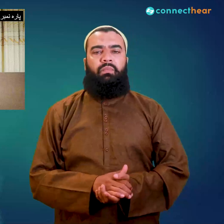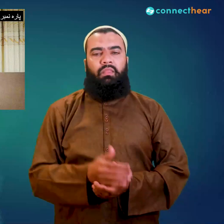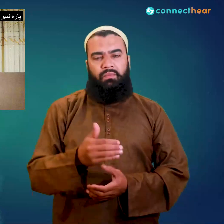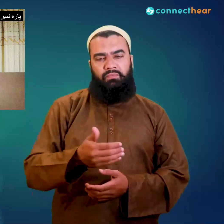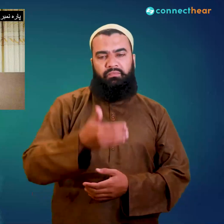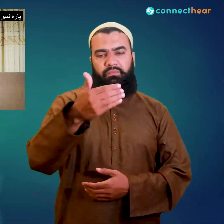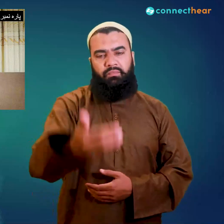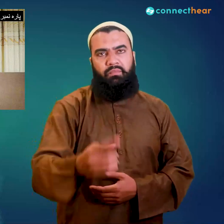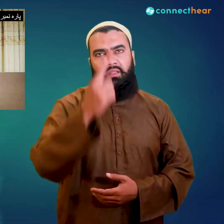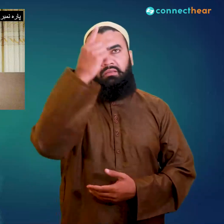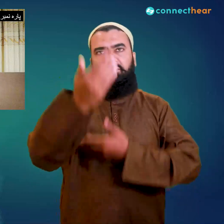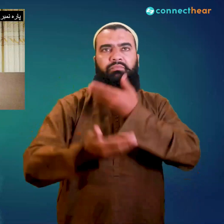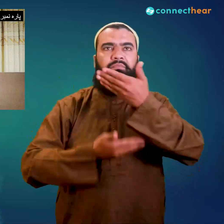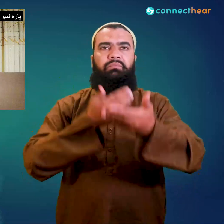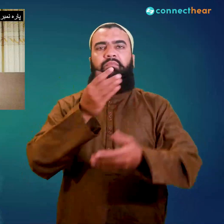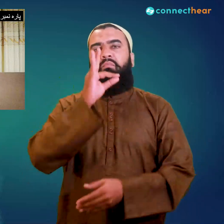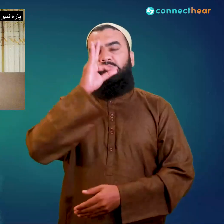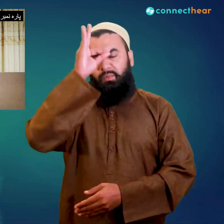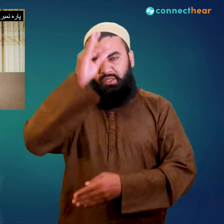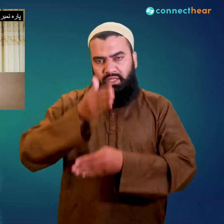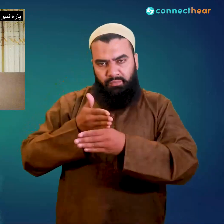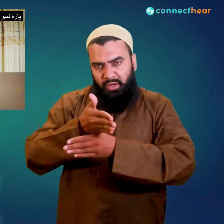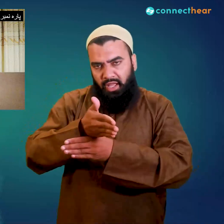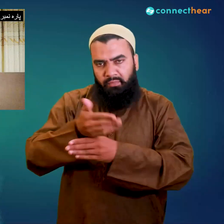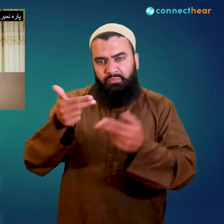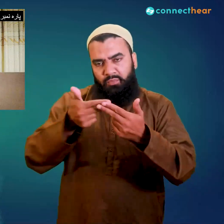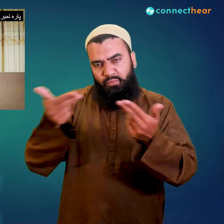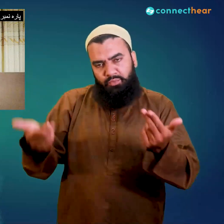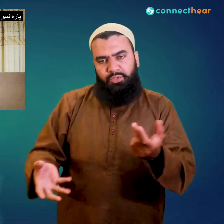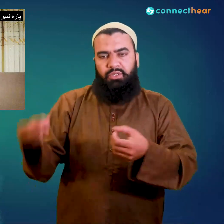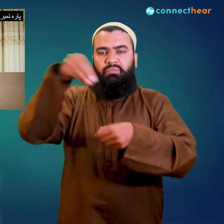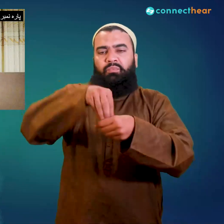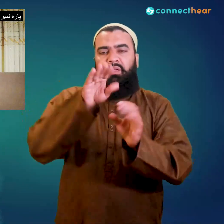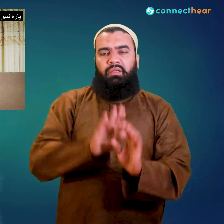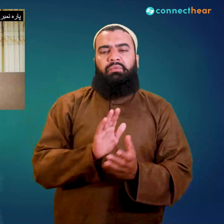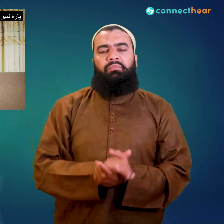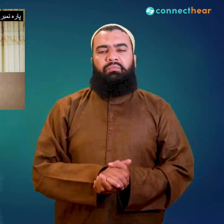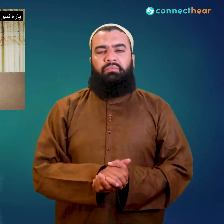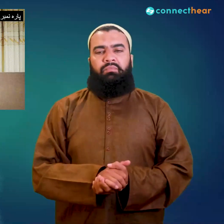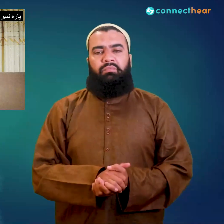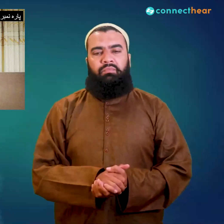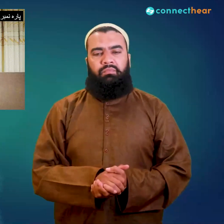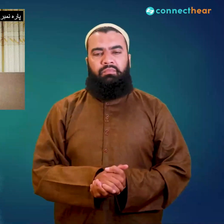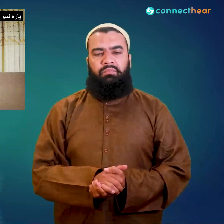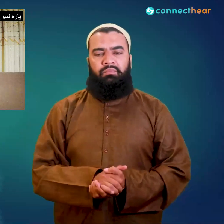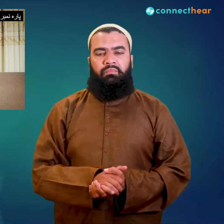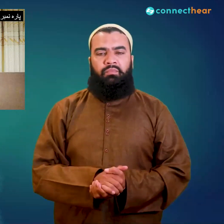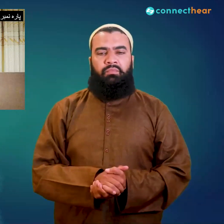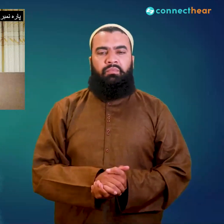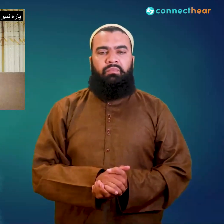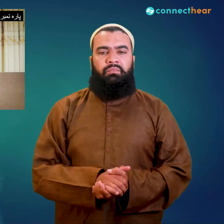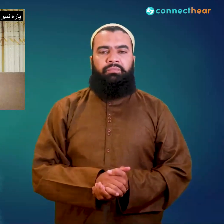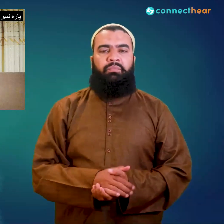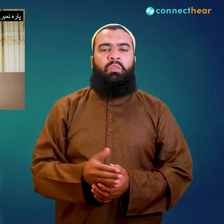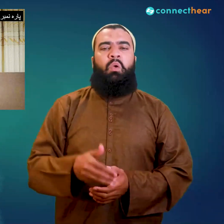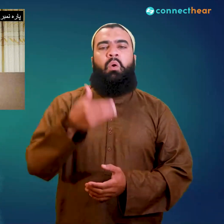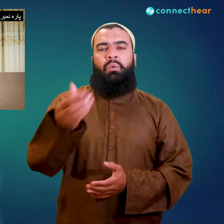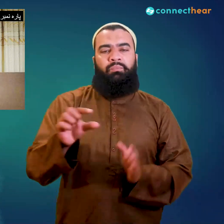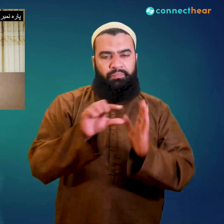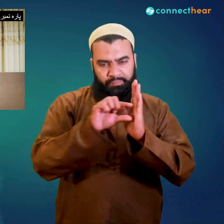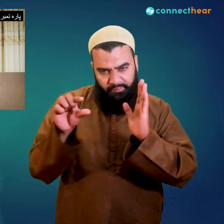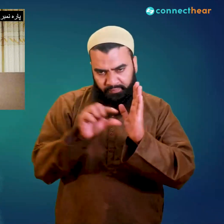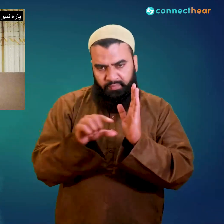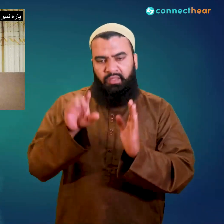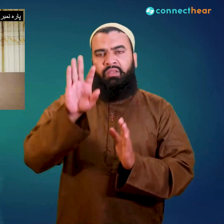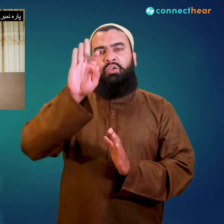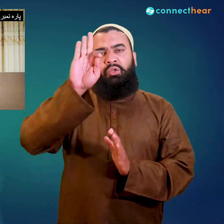رکوع نمبر 18 میں حضرت ابراہیم علیہ السلام کا واقعہ مذکور ہے، اور آیت نمبر 40 اور 41